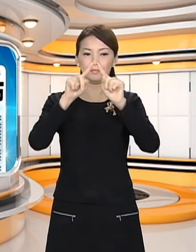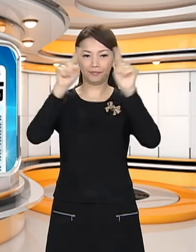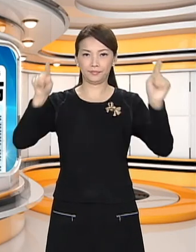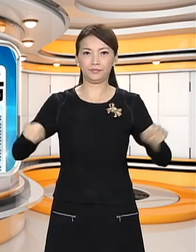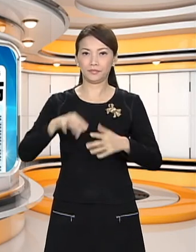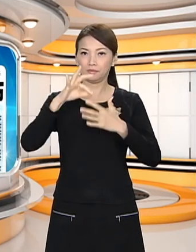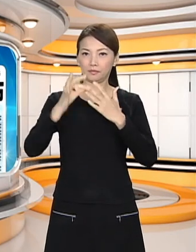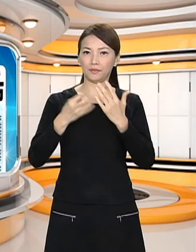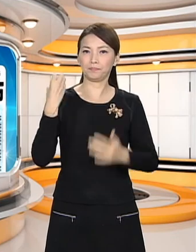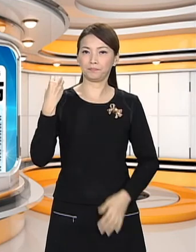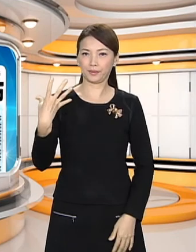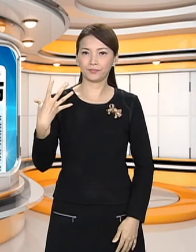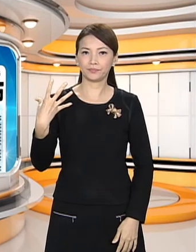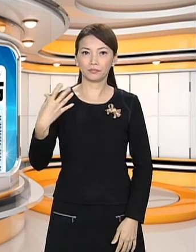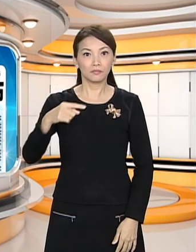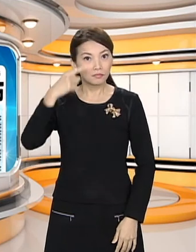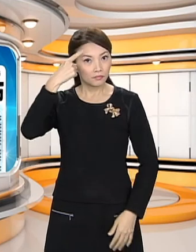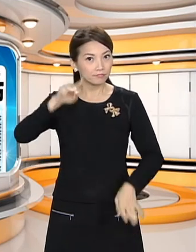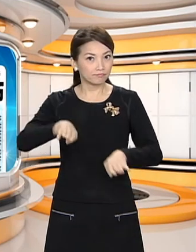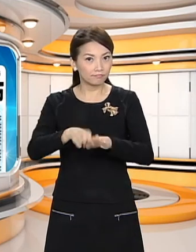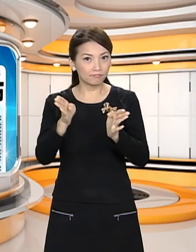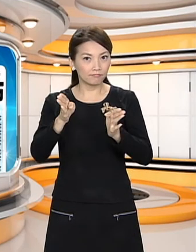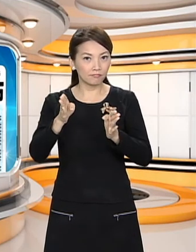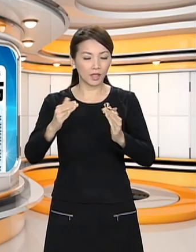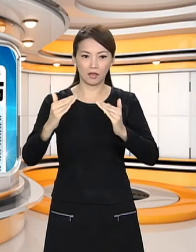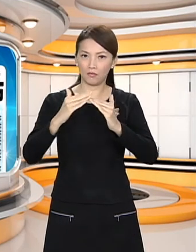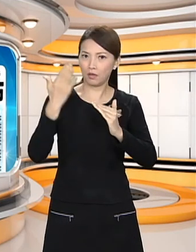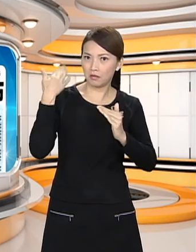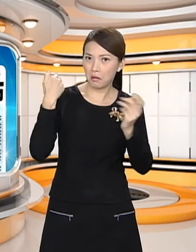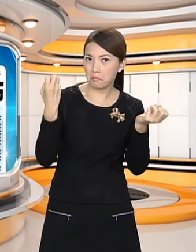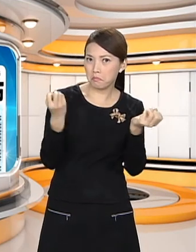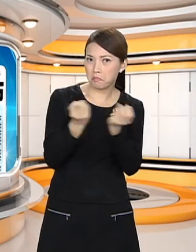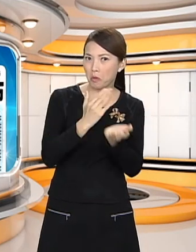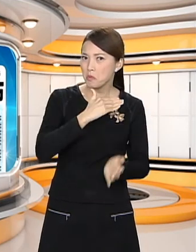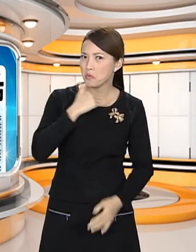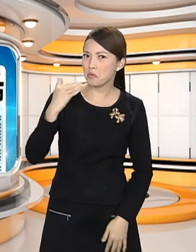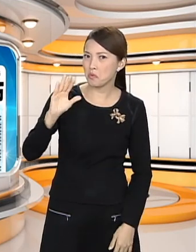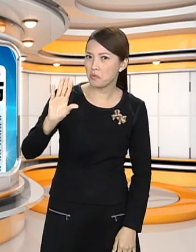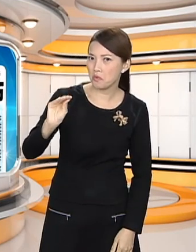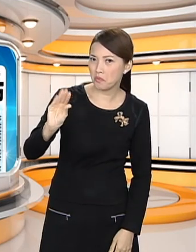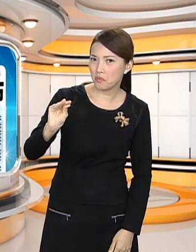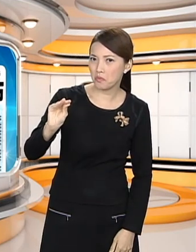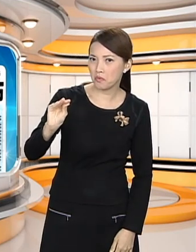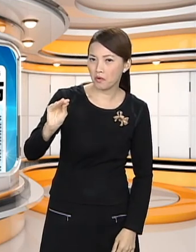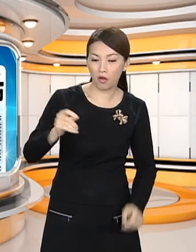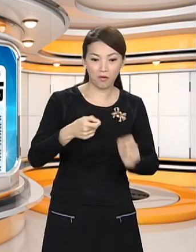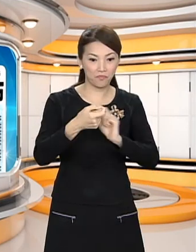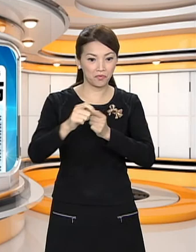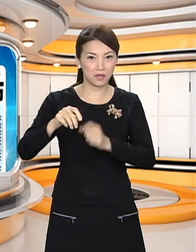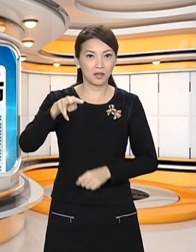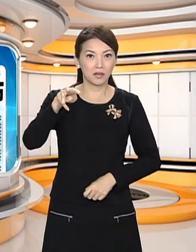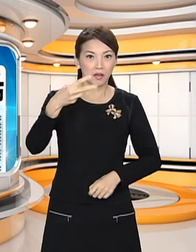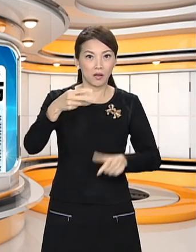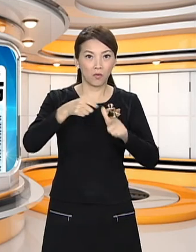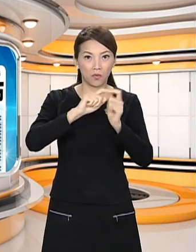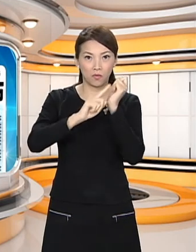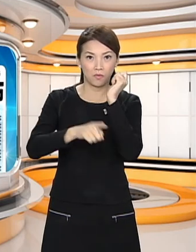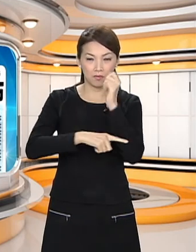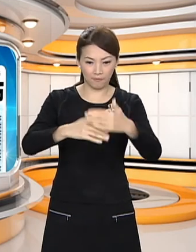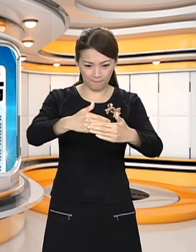在明天上路，是不是凶宅？还有周边半径300公尺的范围之内，